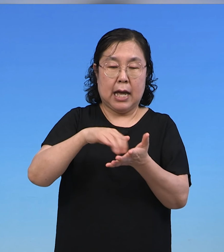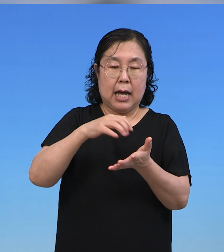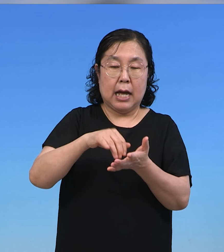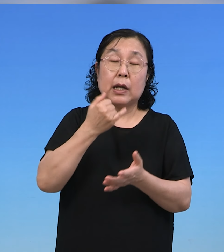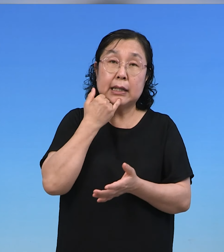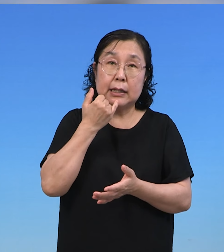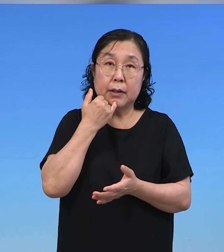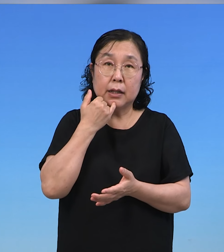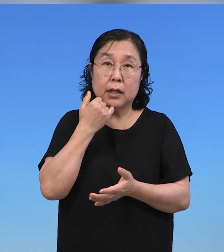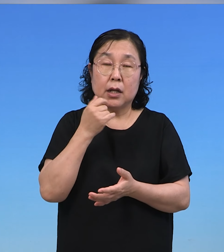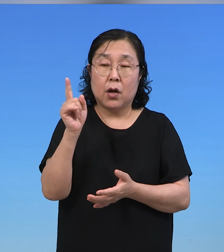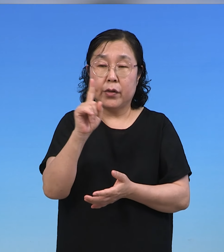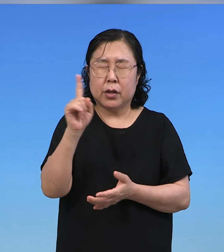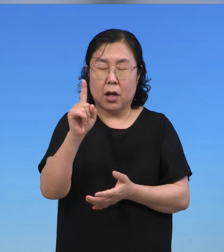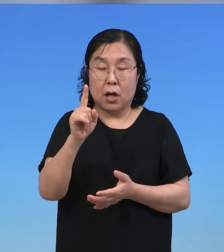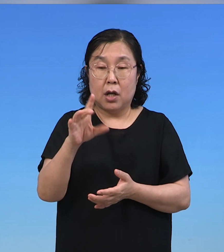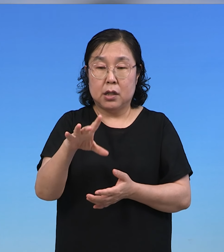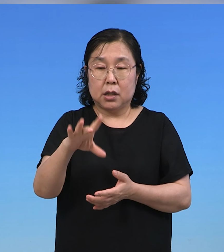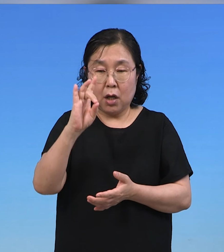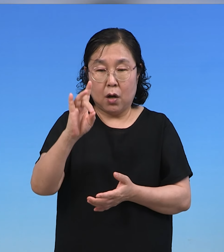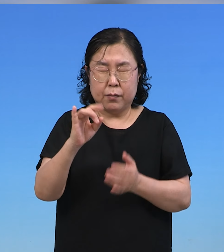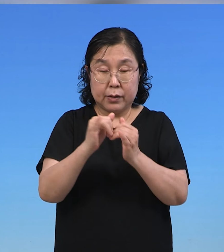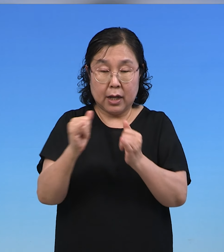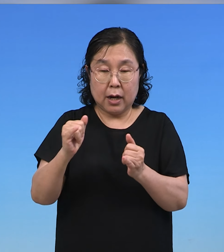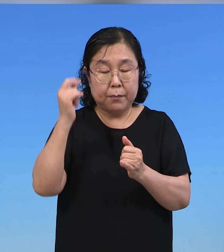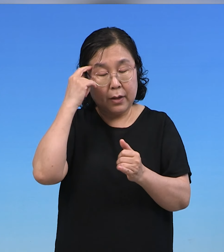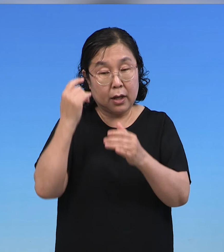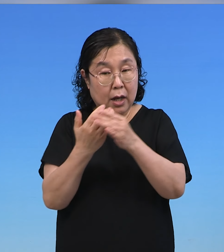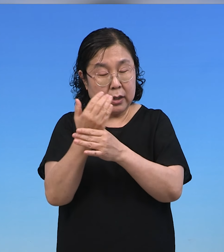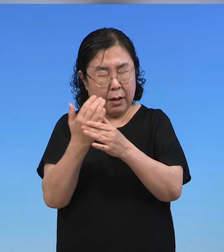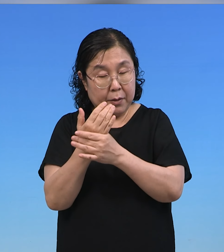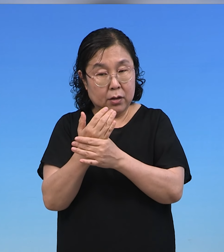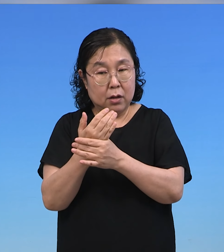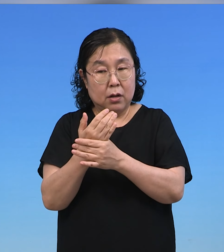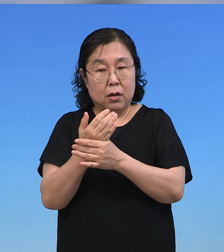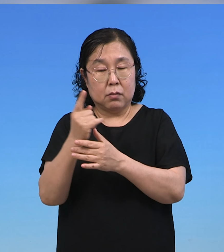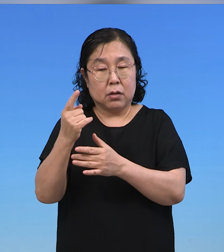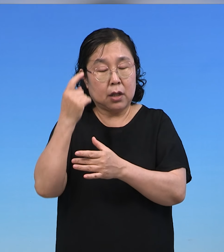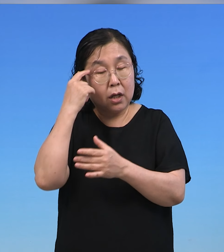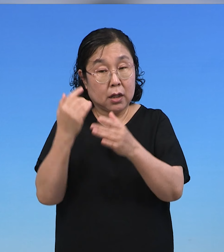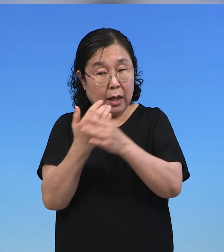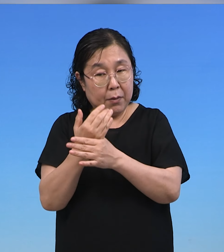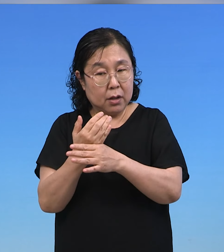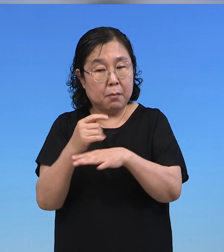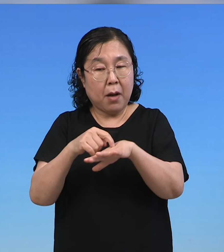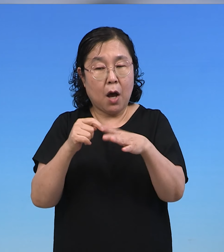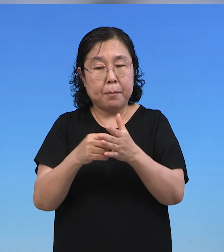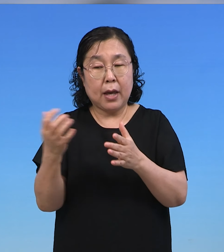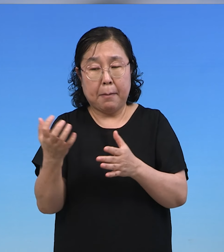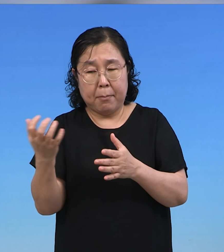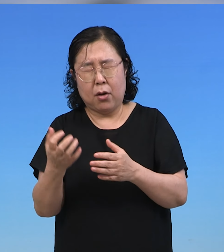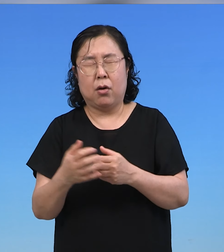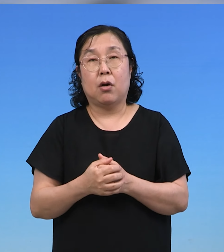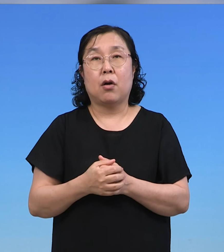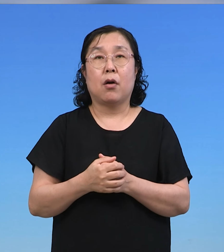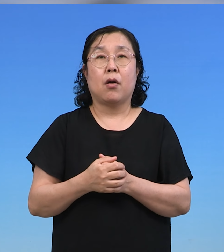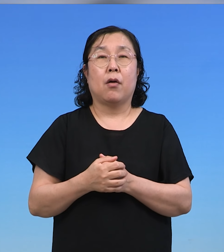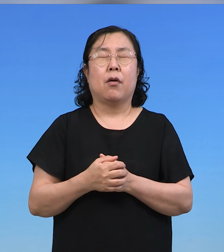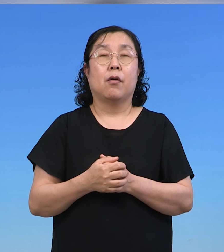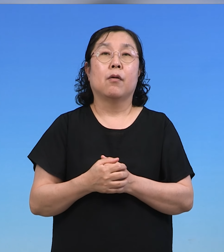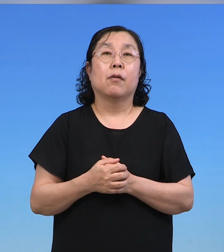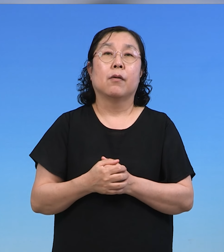않은데 갑자기 어떤 초창기 멤버가 떠올려주면 그분도 가셨다 그러면 아파요. 또 저분도 가셨다,